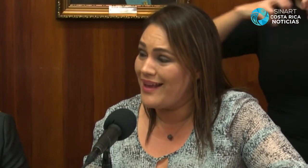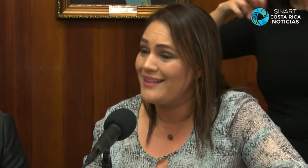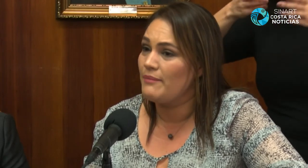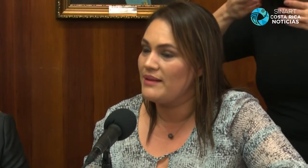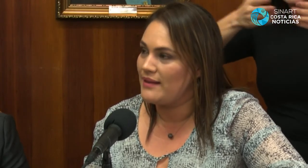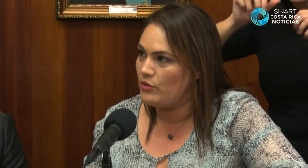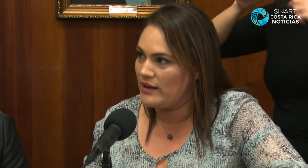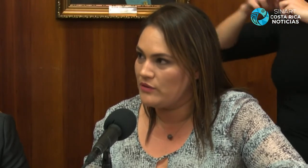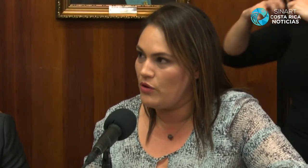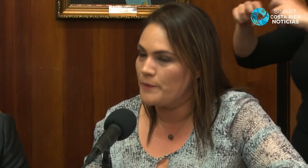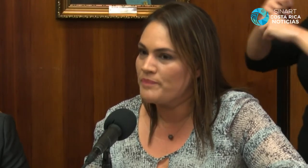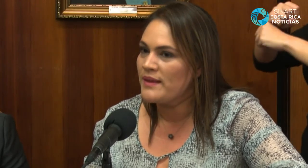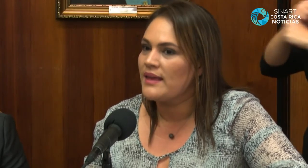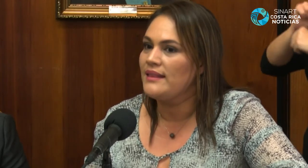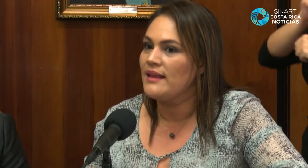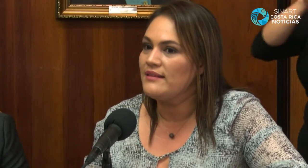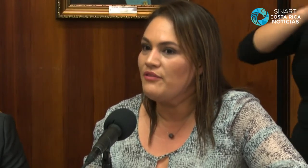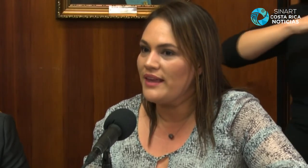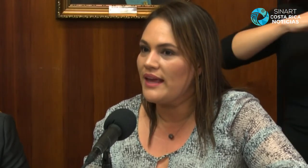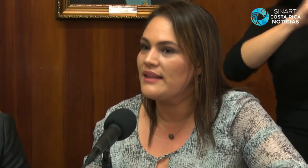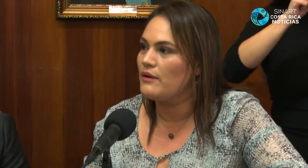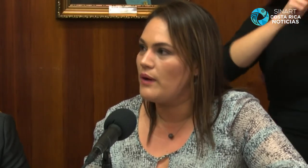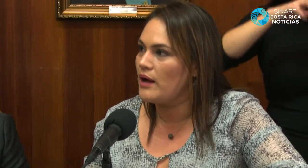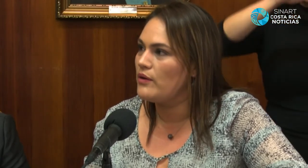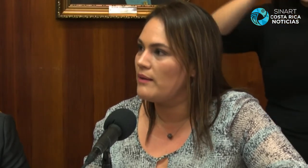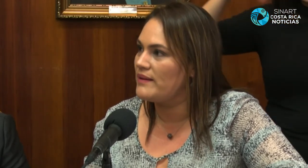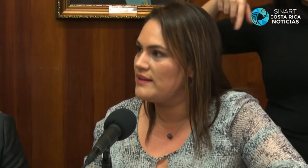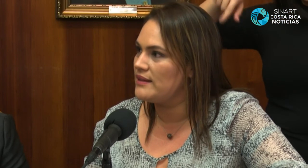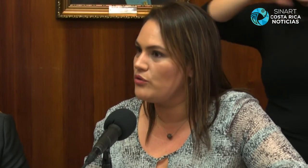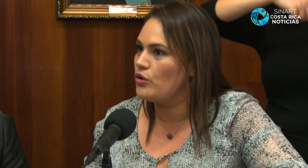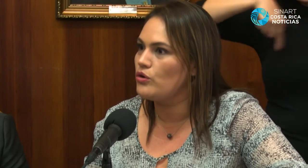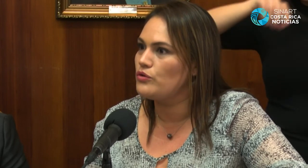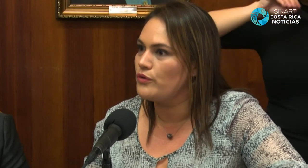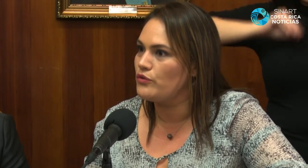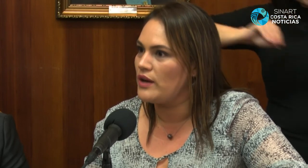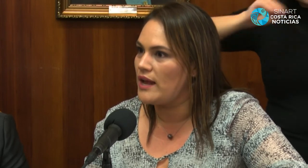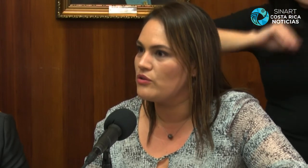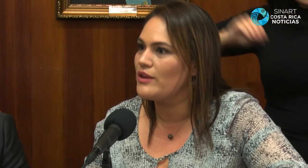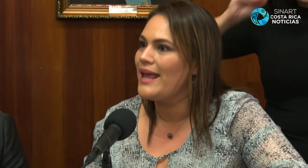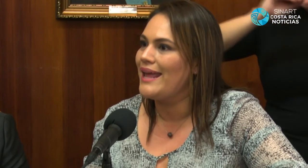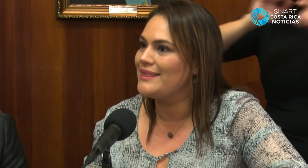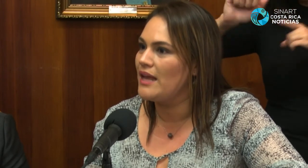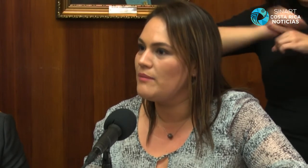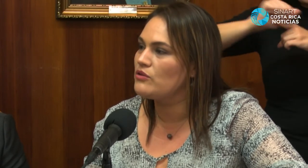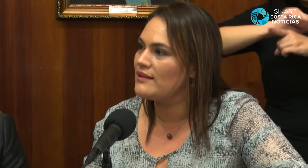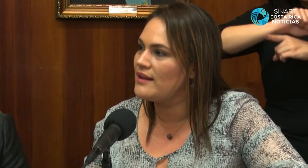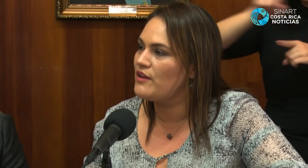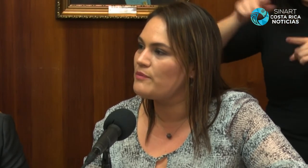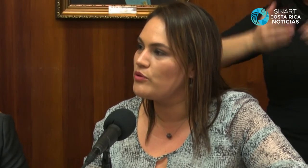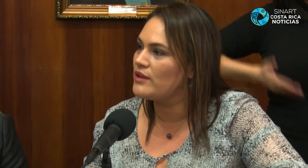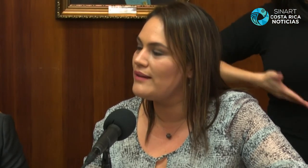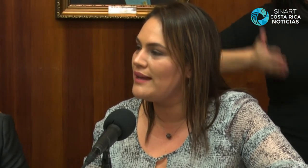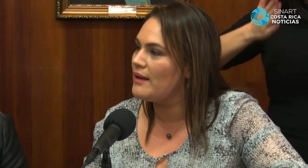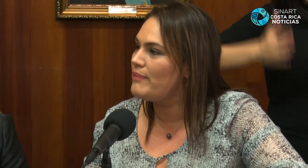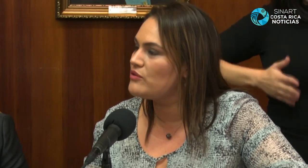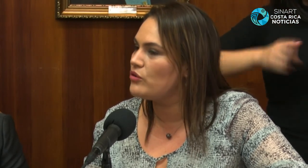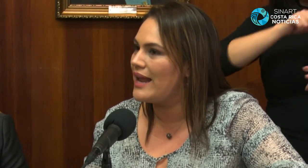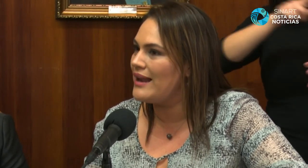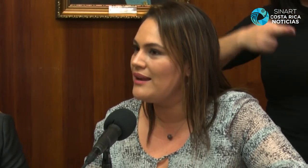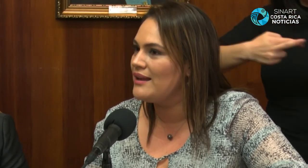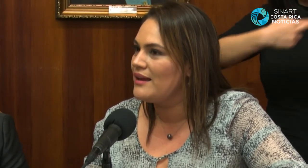Salud, donde se dieron los últimos datos, donde se contabilizan 23 casos confirmados y